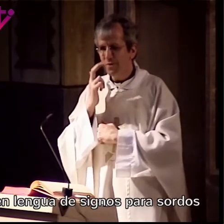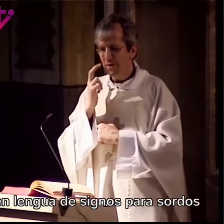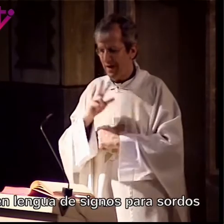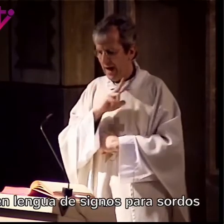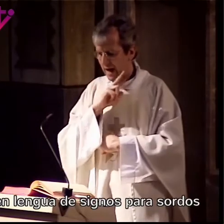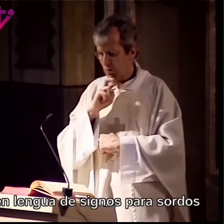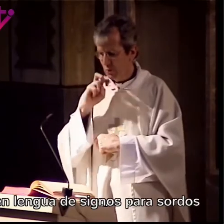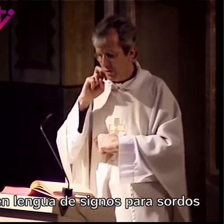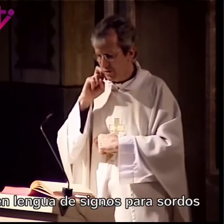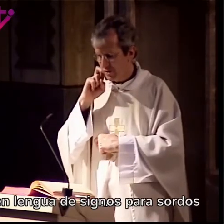a los judíos.